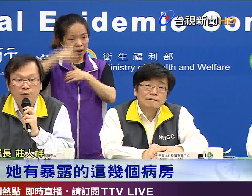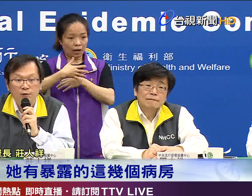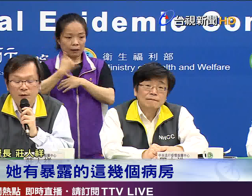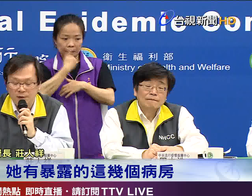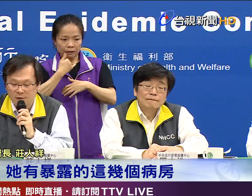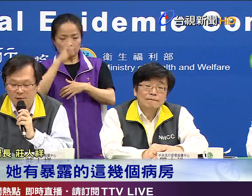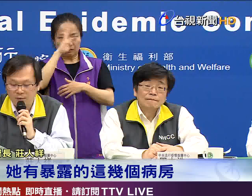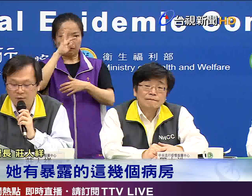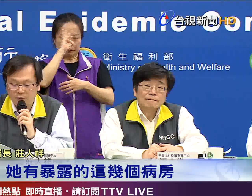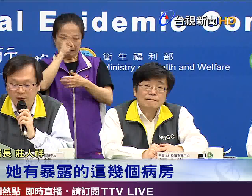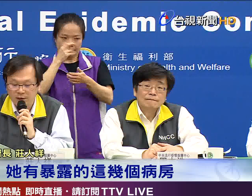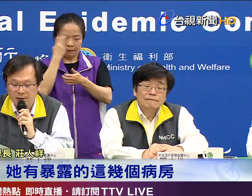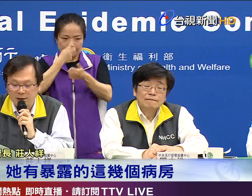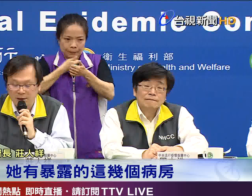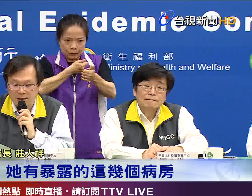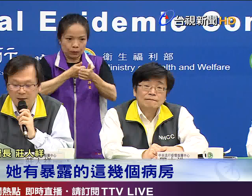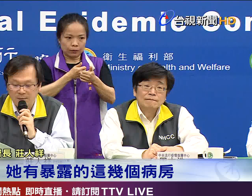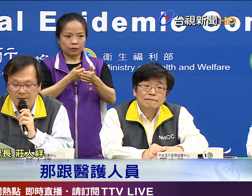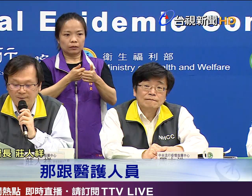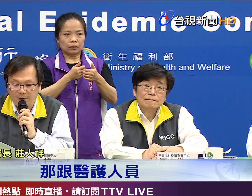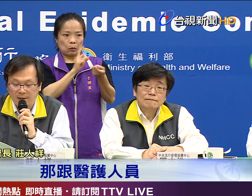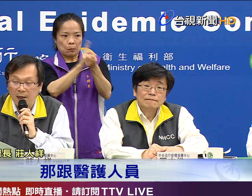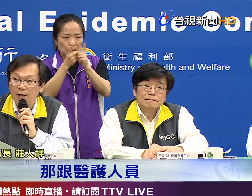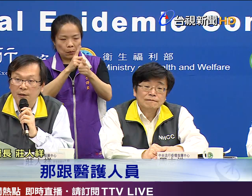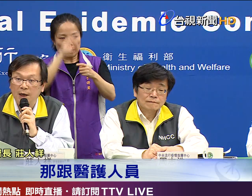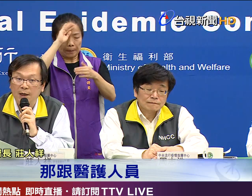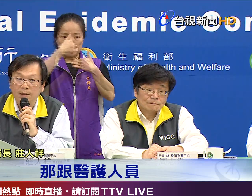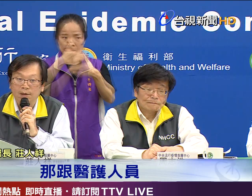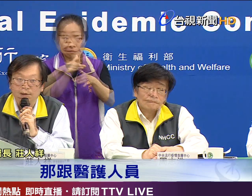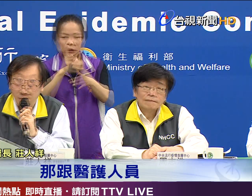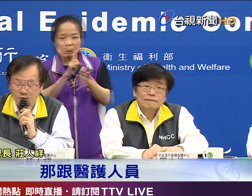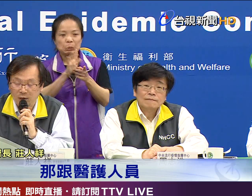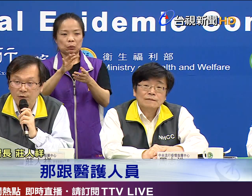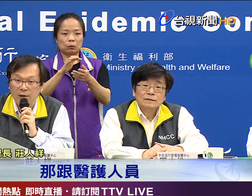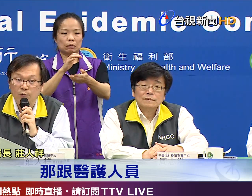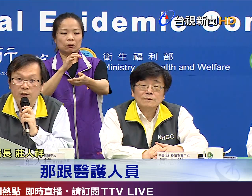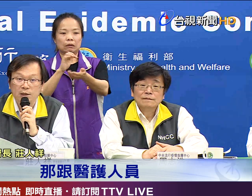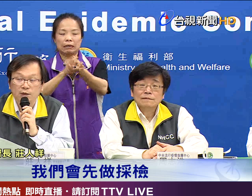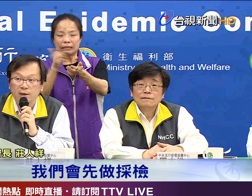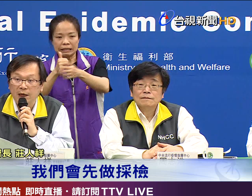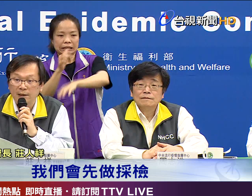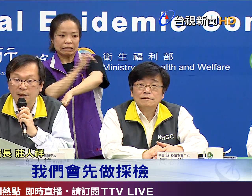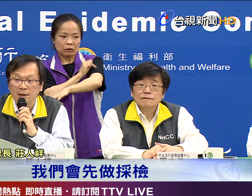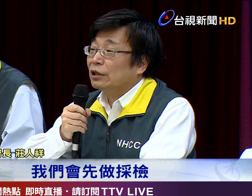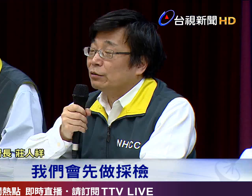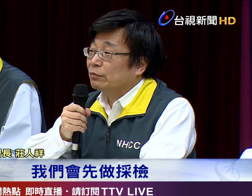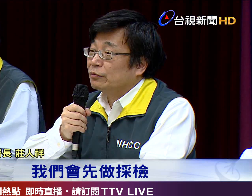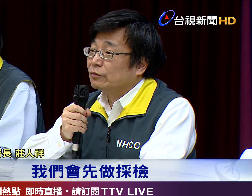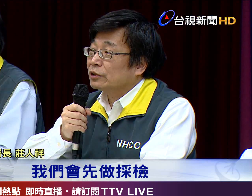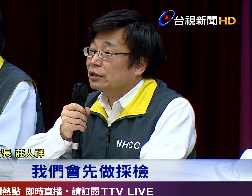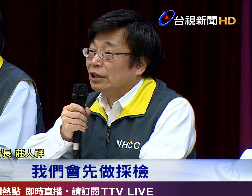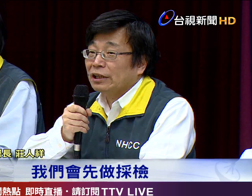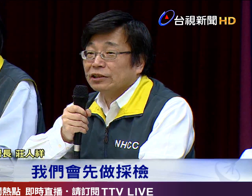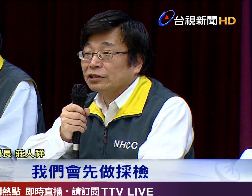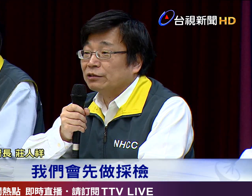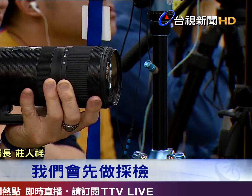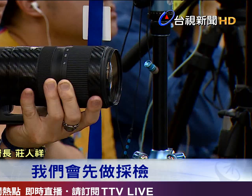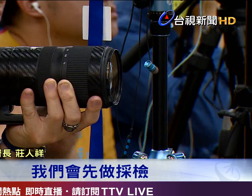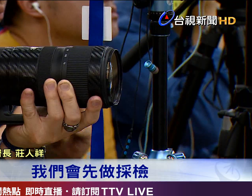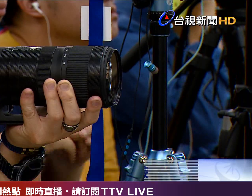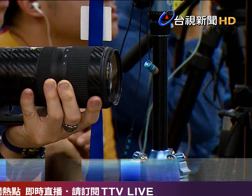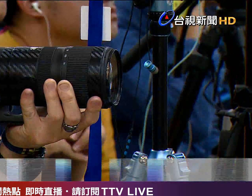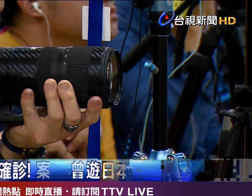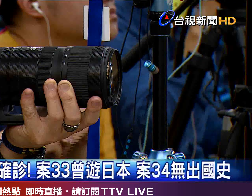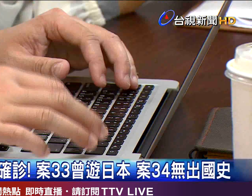他有铺路的这几个病房那跟医护人员了，我们先做裁剪。 平常没出门也没出国，